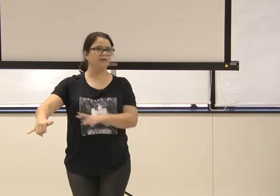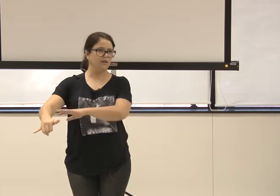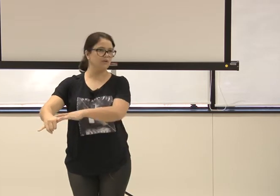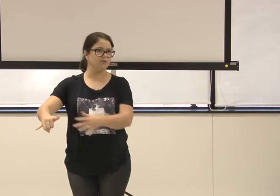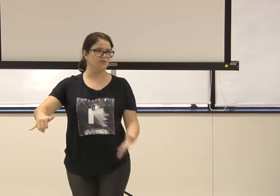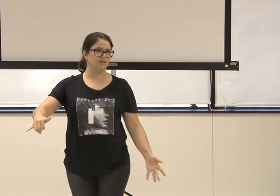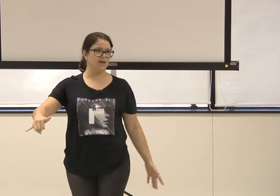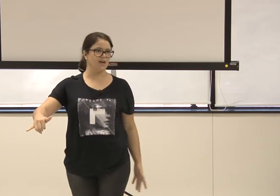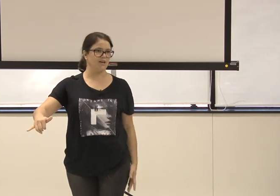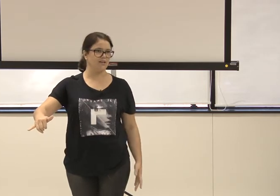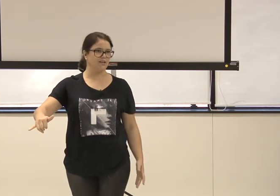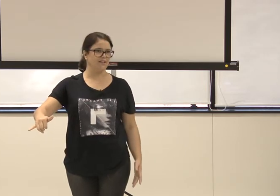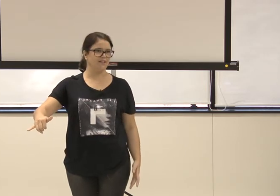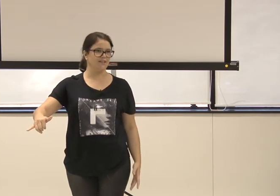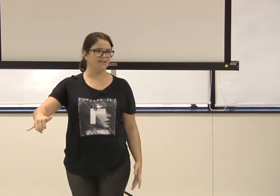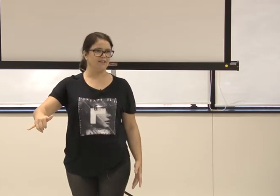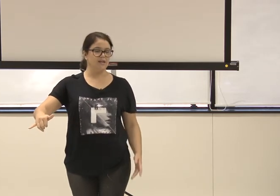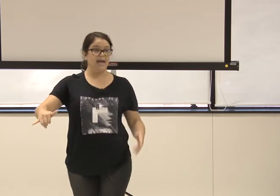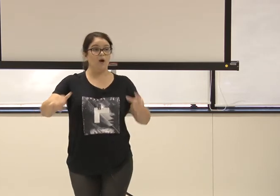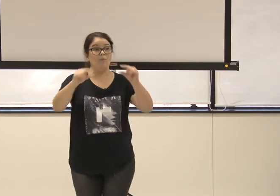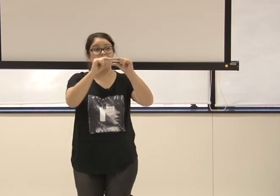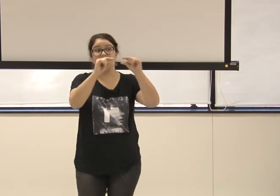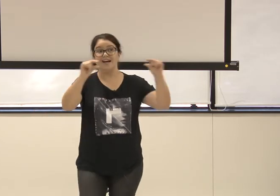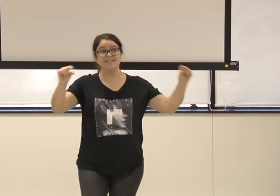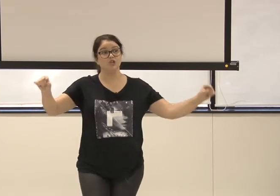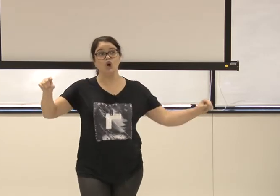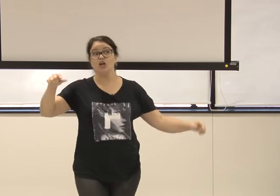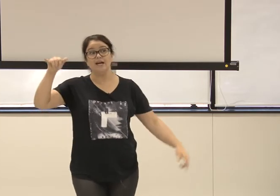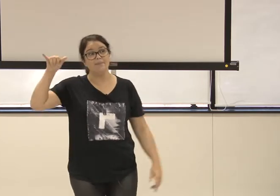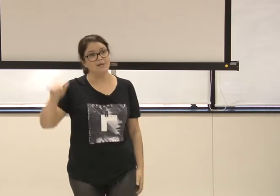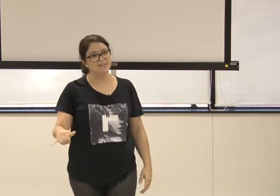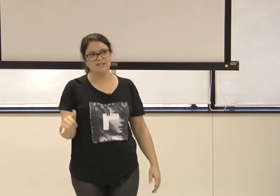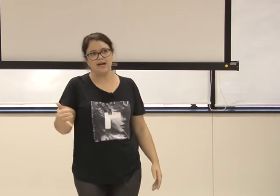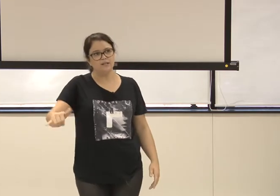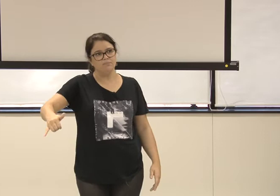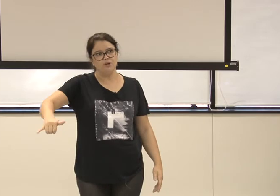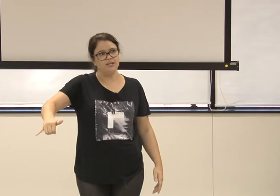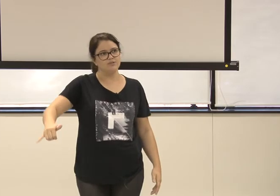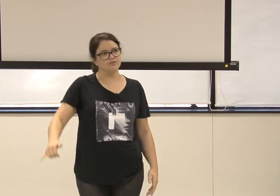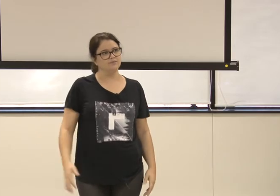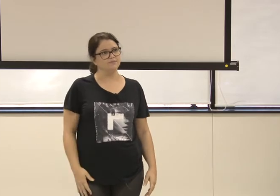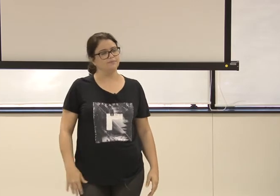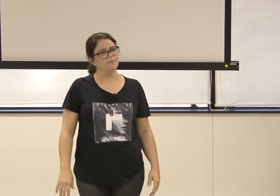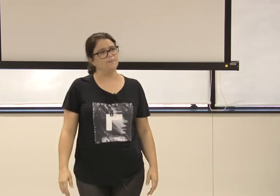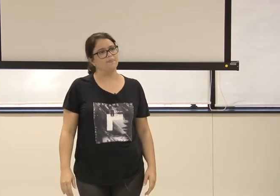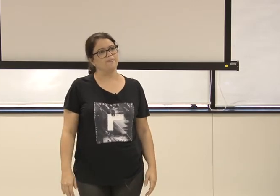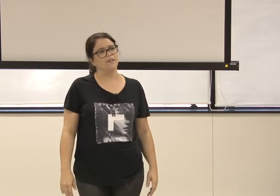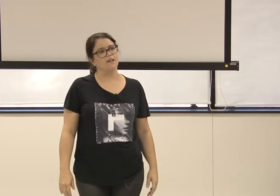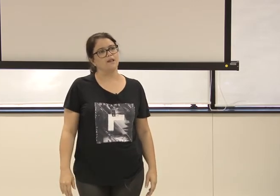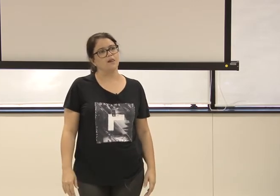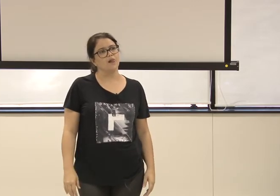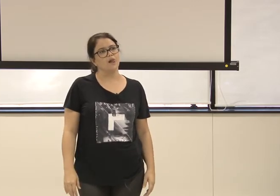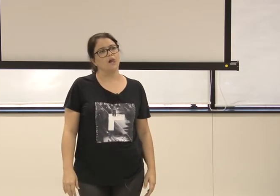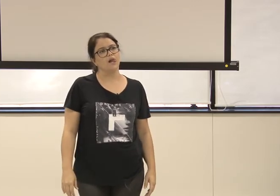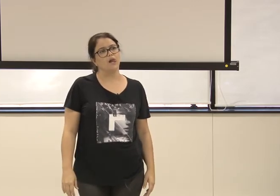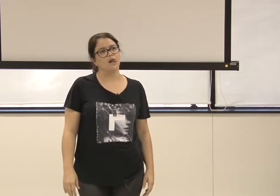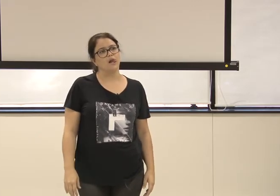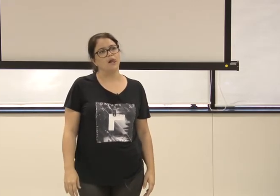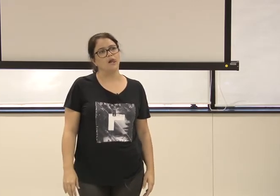eu sei o que é. Agora eu acho que sim. É uma frase toda representada por isso. Mas se mostrar algo relacionado ao ouvido primeiro, eu acho